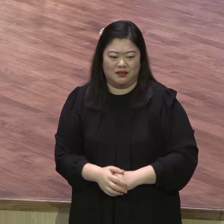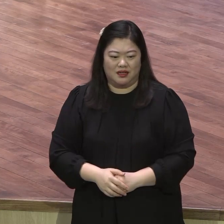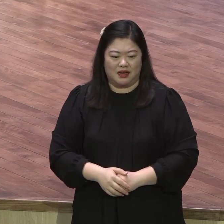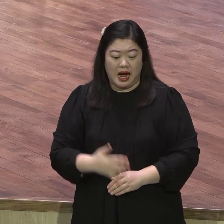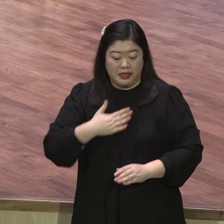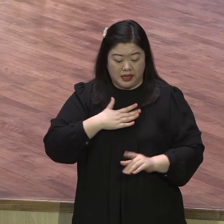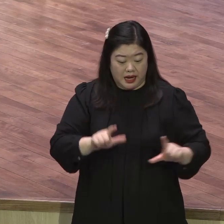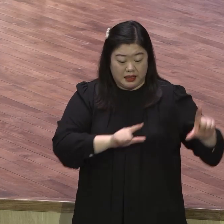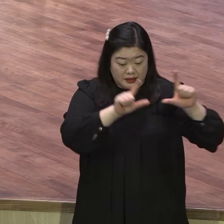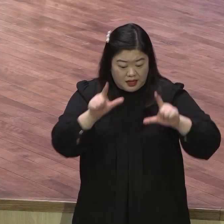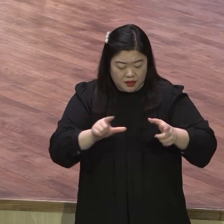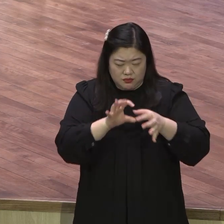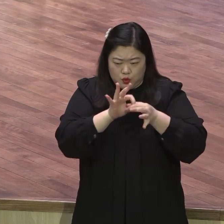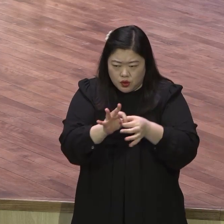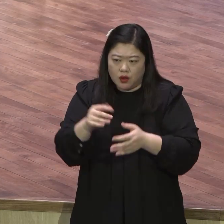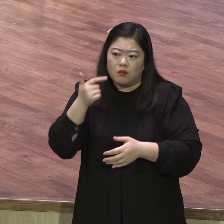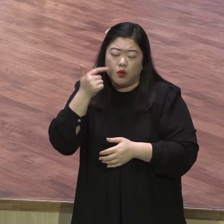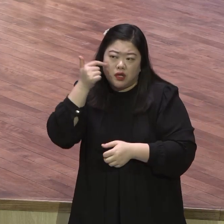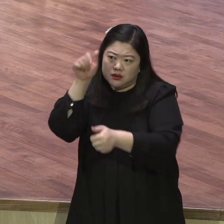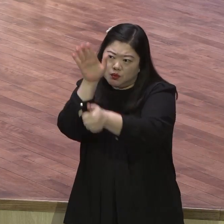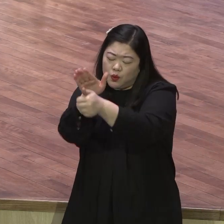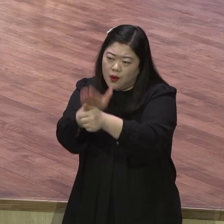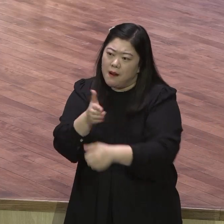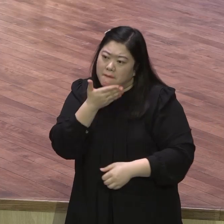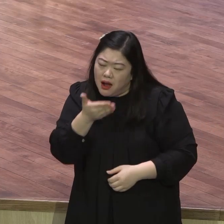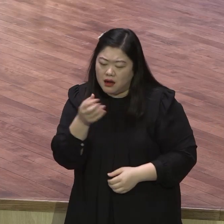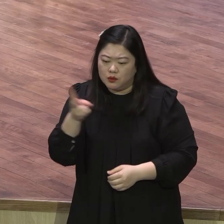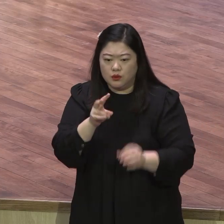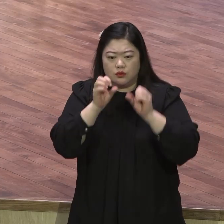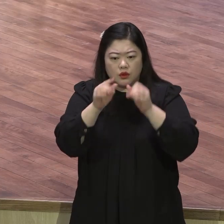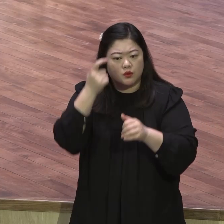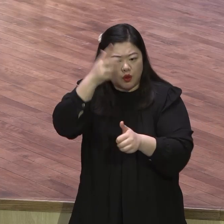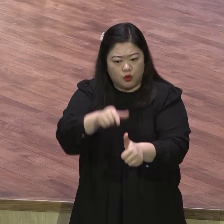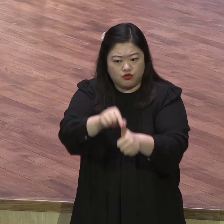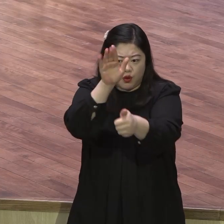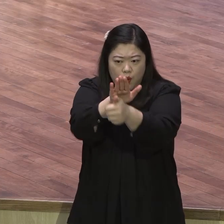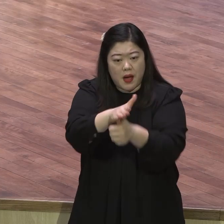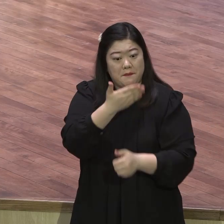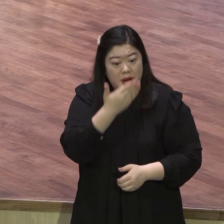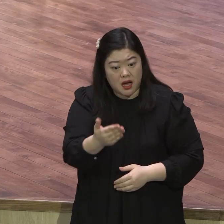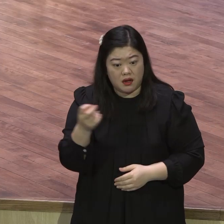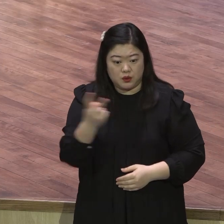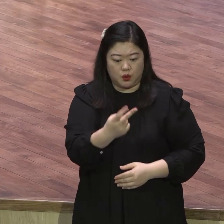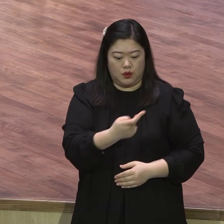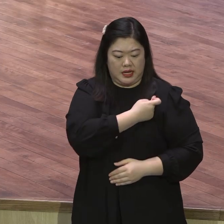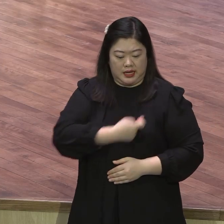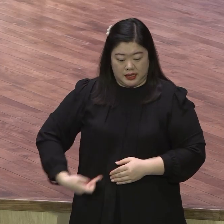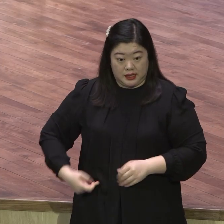내 삶을 하나님 하시고 나는 24 29 장을 지금 기록하고 있는 삶이다.